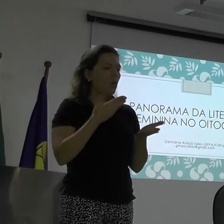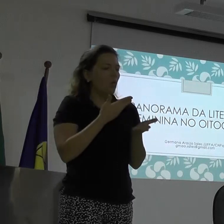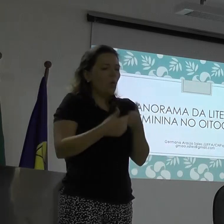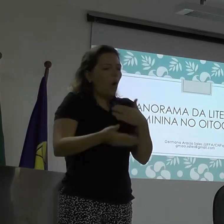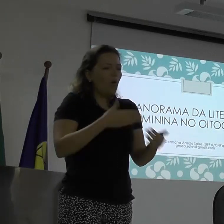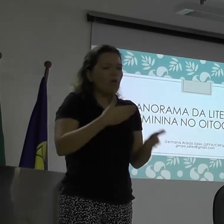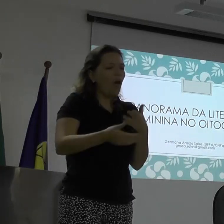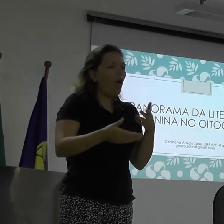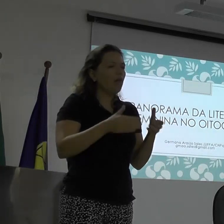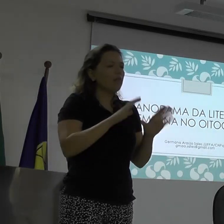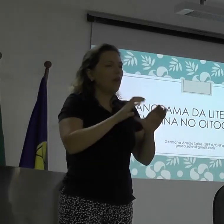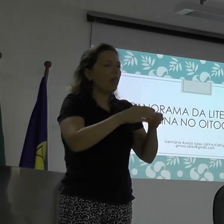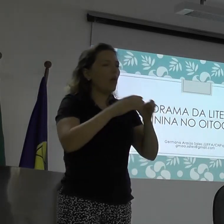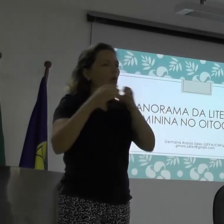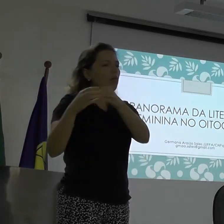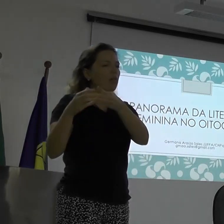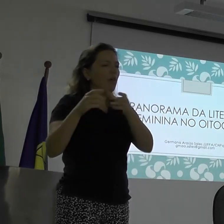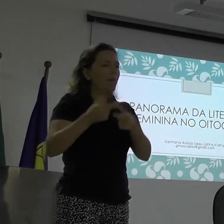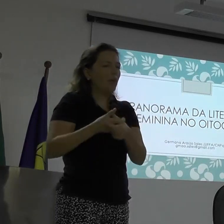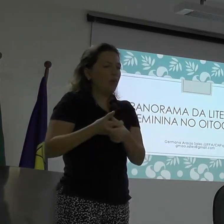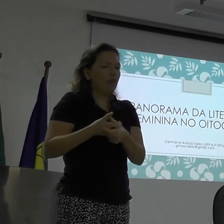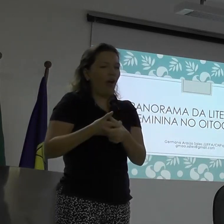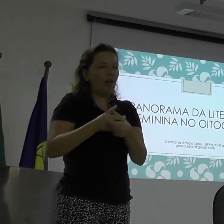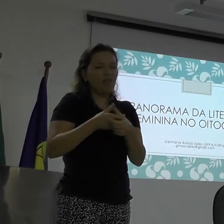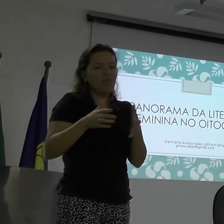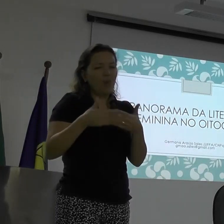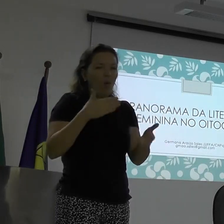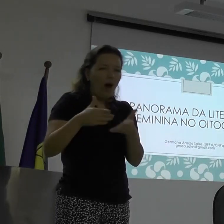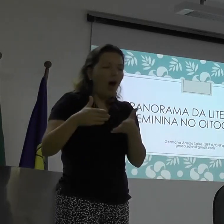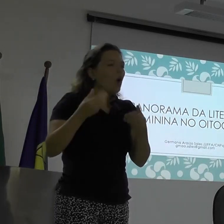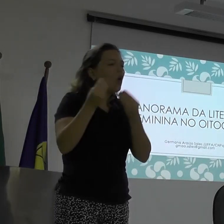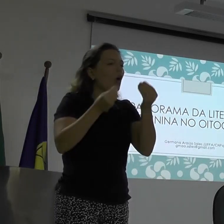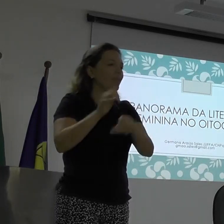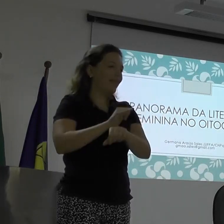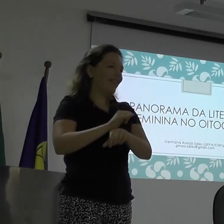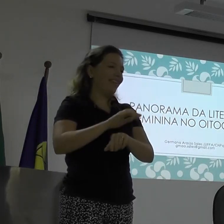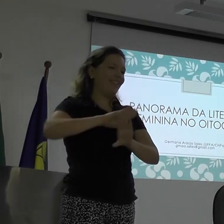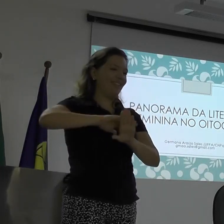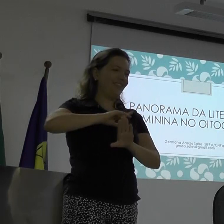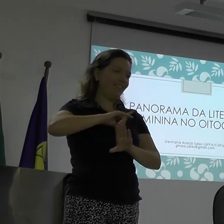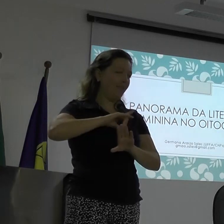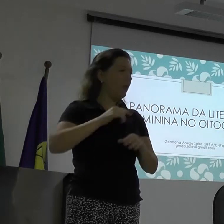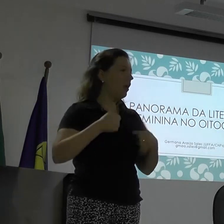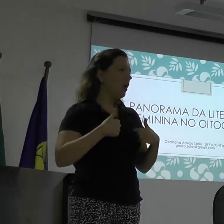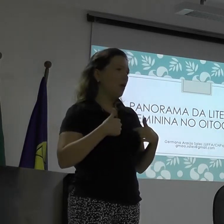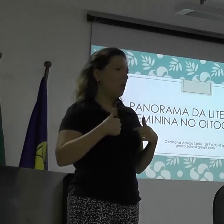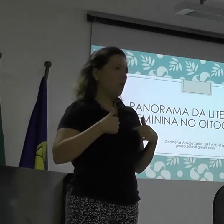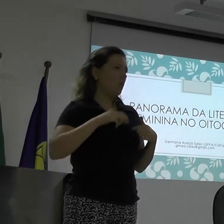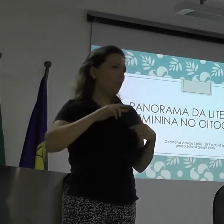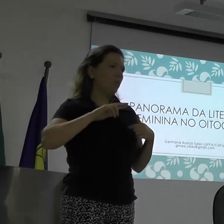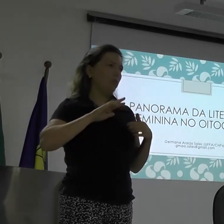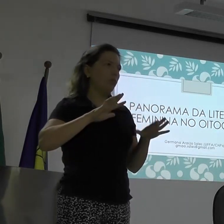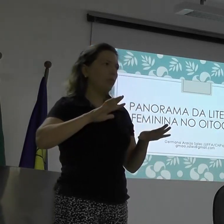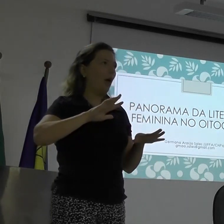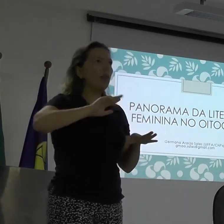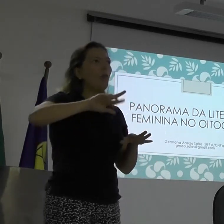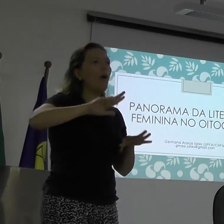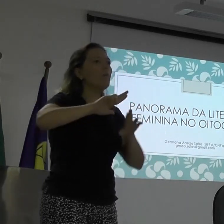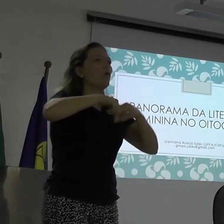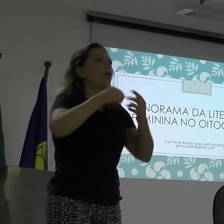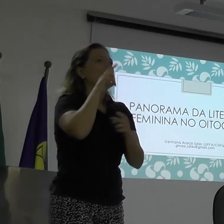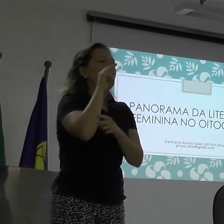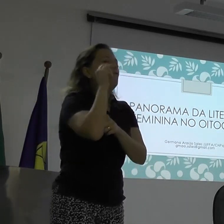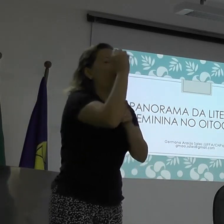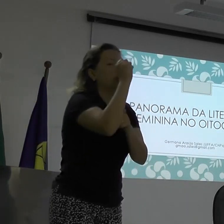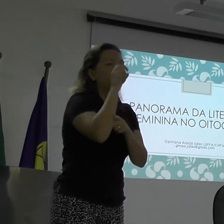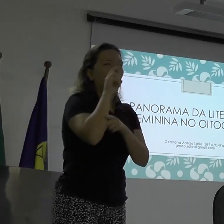categoria minoritária. Não é? Eu não acho que a gente se sobressai pela força. A gente se sobressai